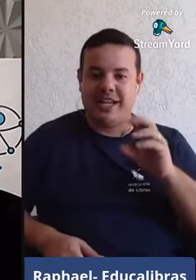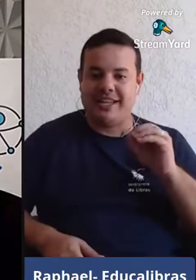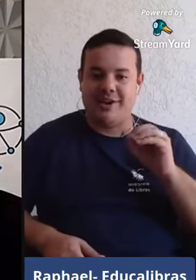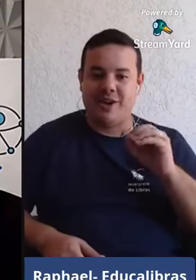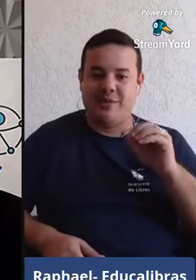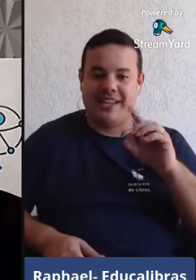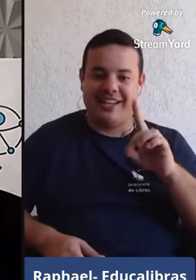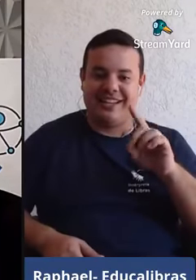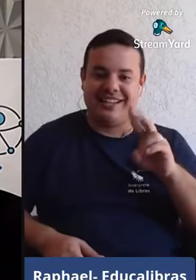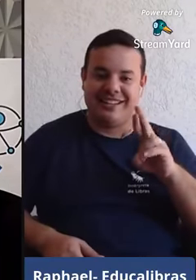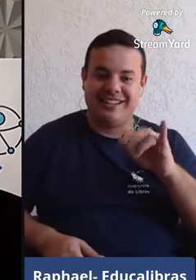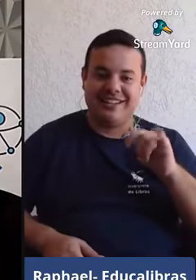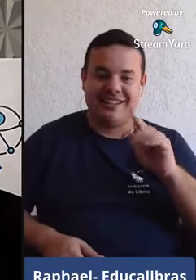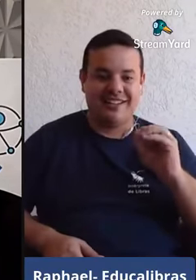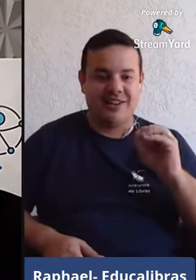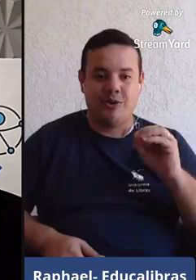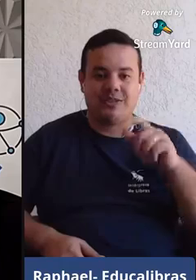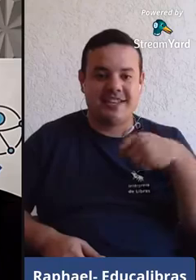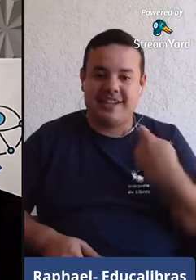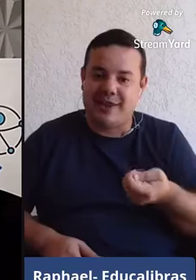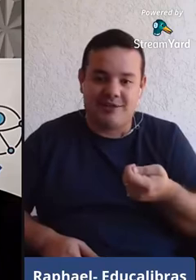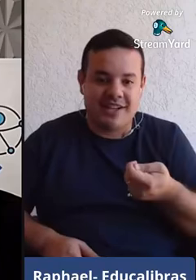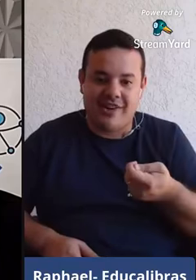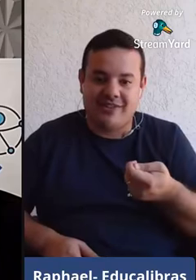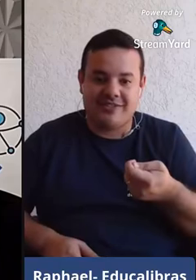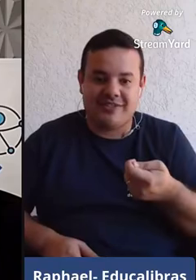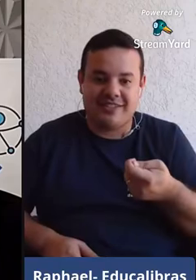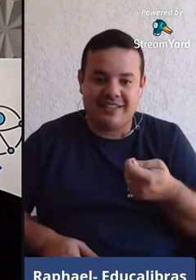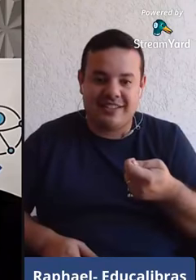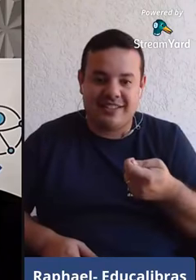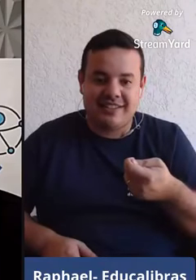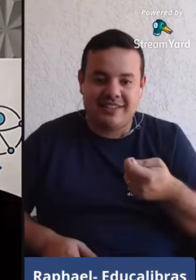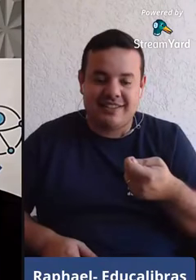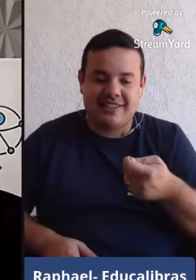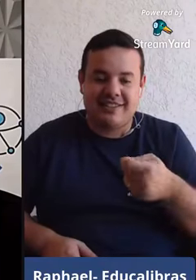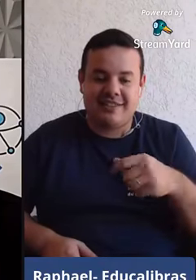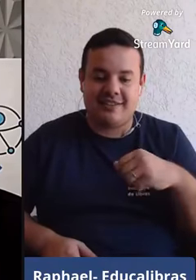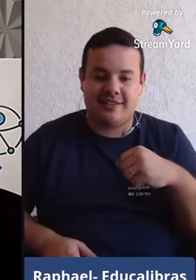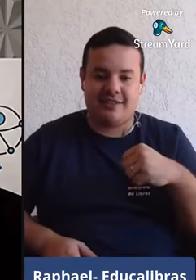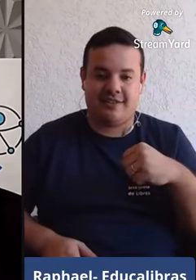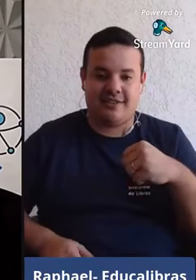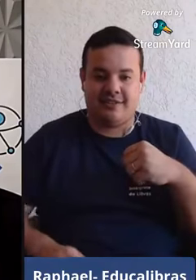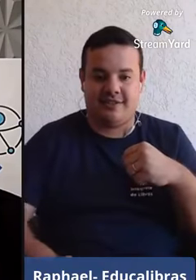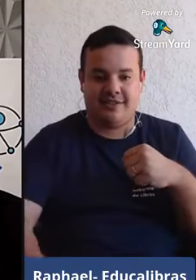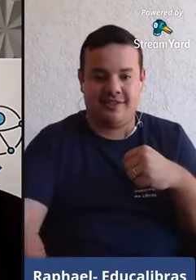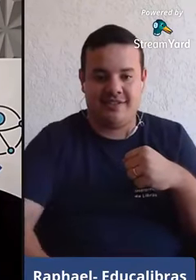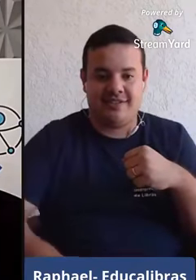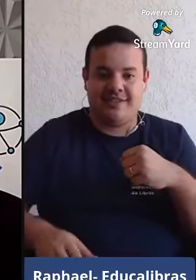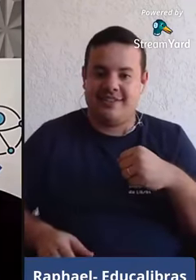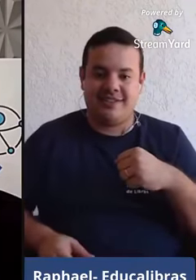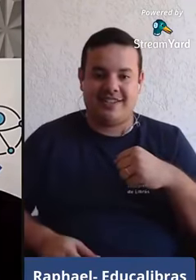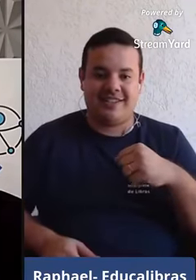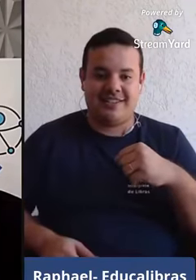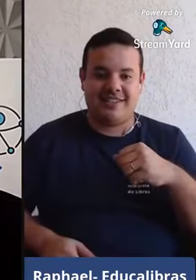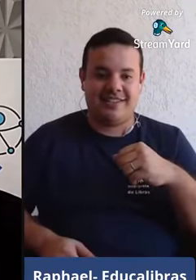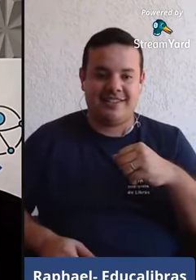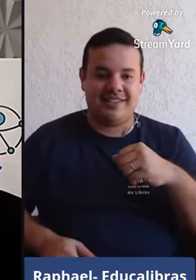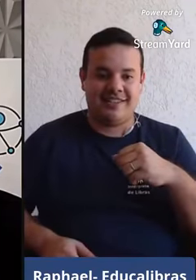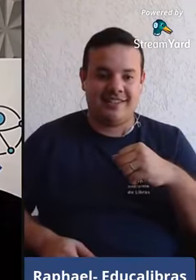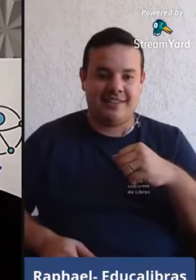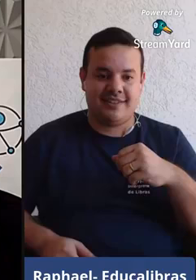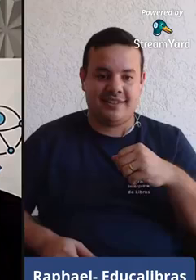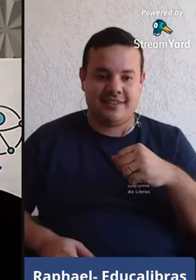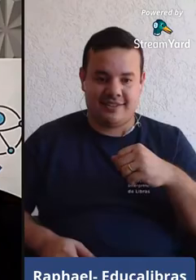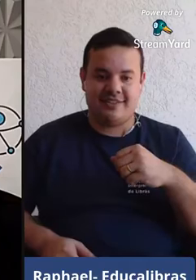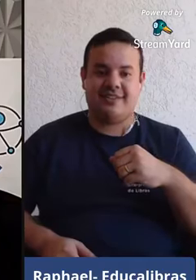Eu soletrei o nome dele. Qual é o seu sinal? Você tem sinal, Rodrigo? Eu não tenho sinal ainda. Tem sinal, olha.